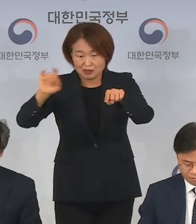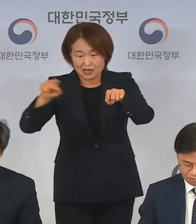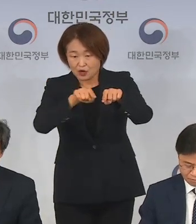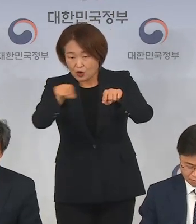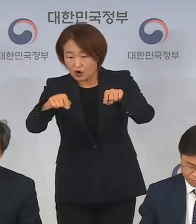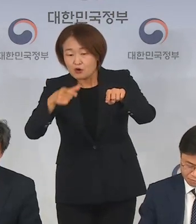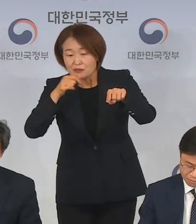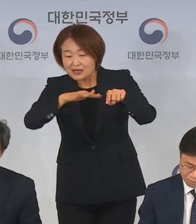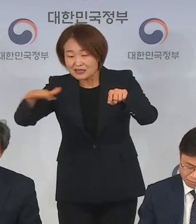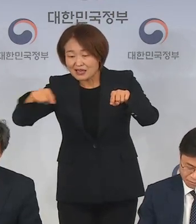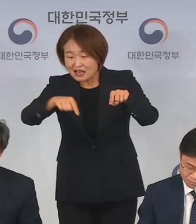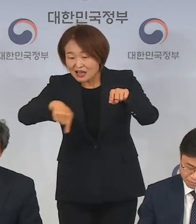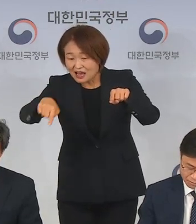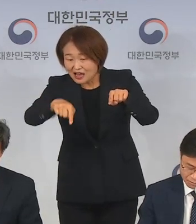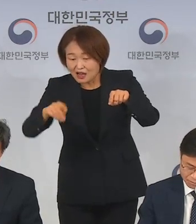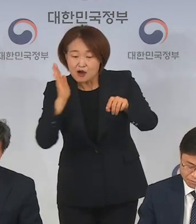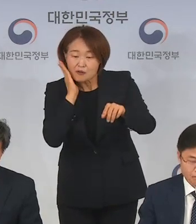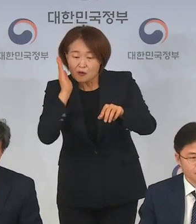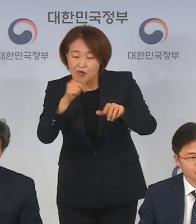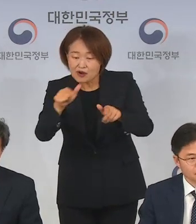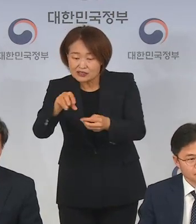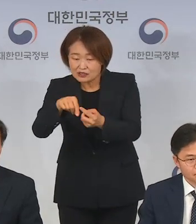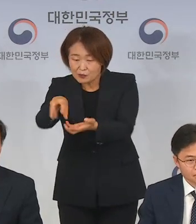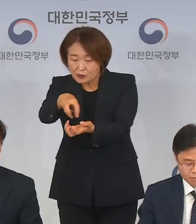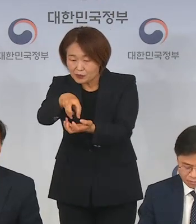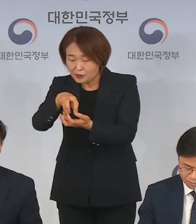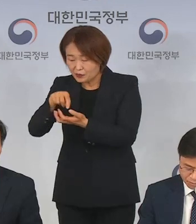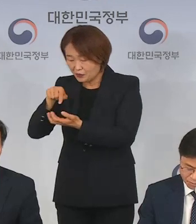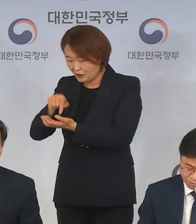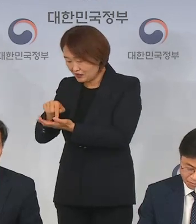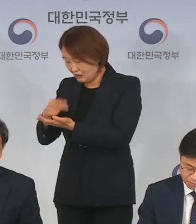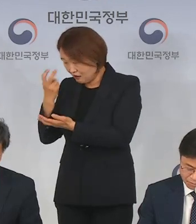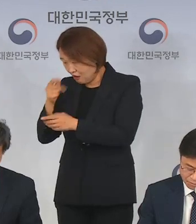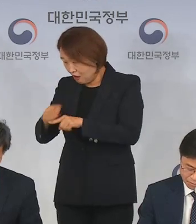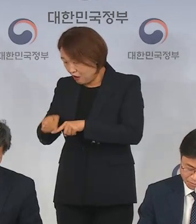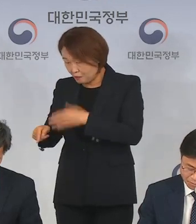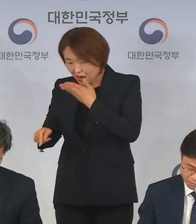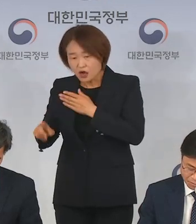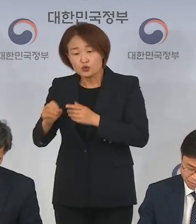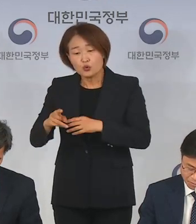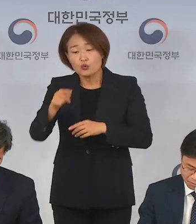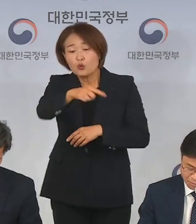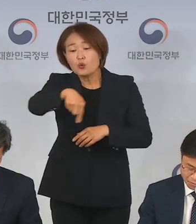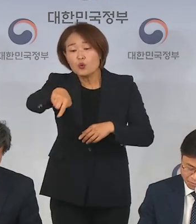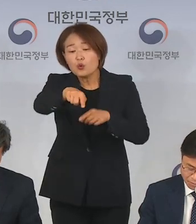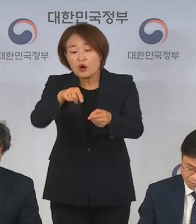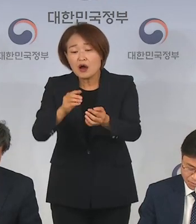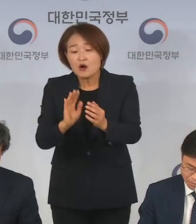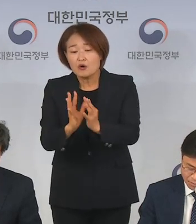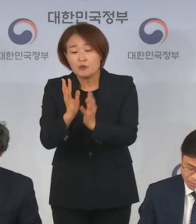마지막으로 우리 시찰단도 가면 후쿠시마산 식재료를 먹게 되는 건지 그것도 궁금합니다.